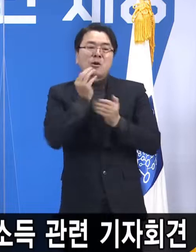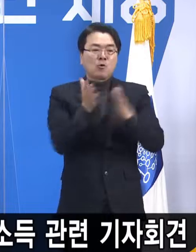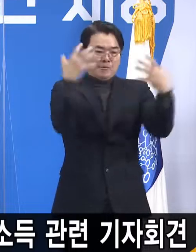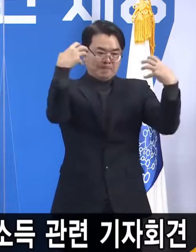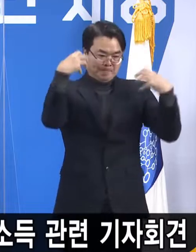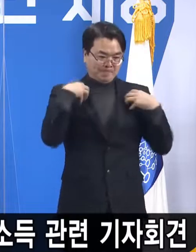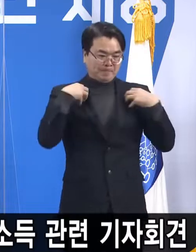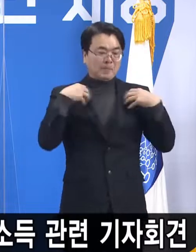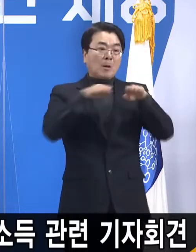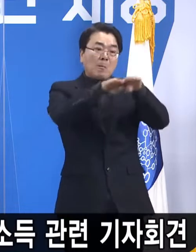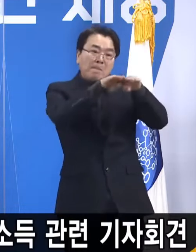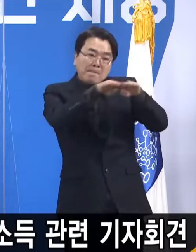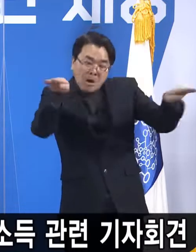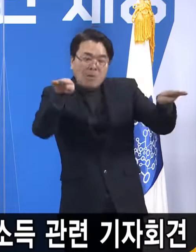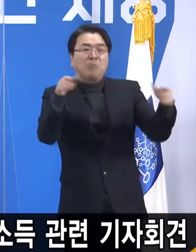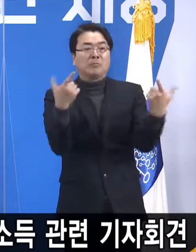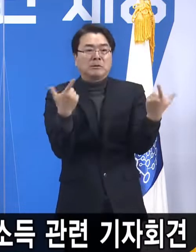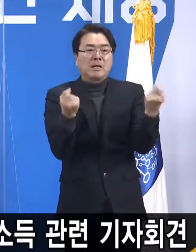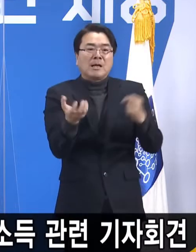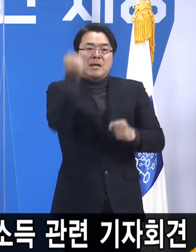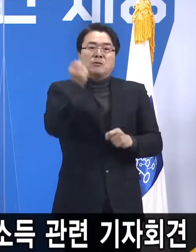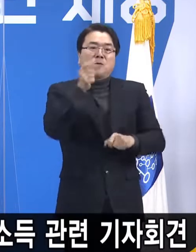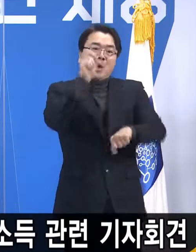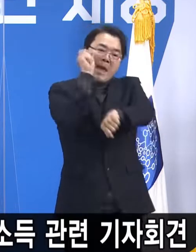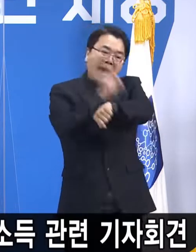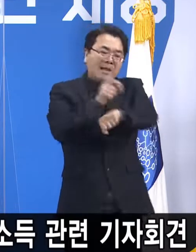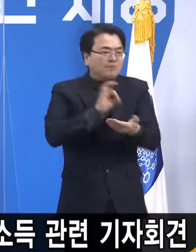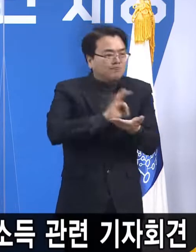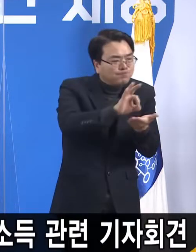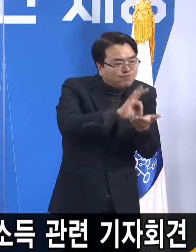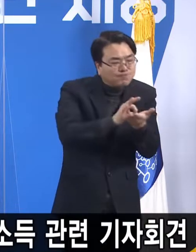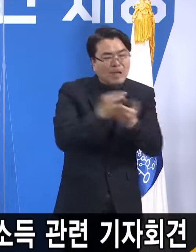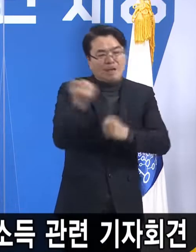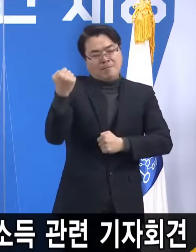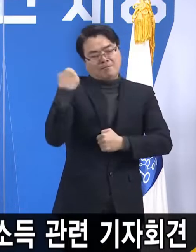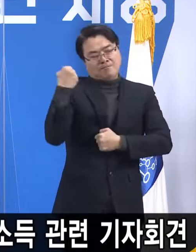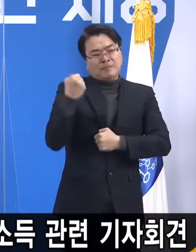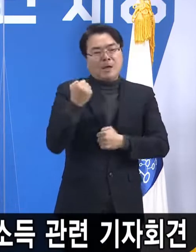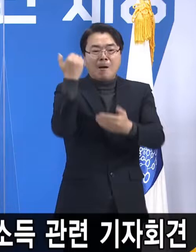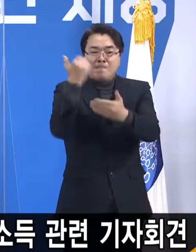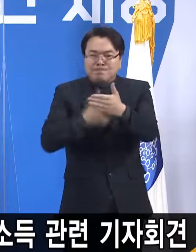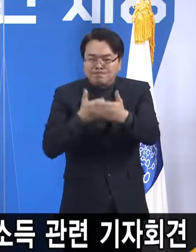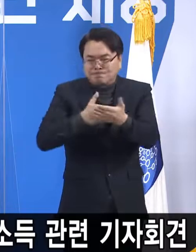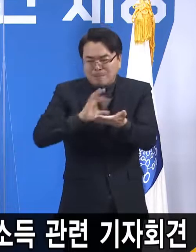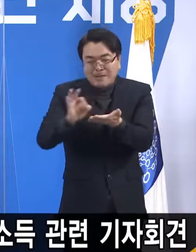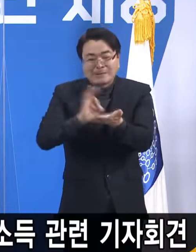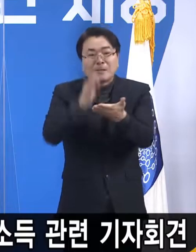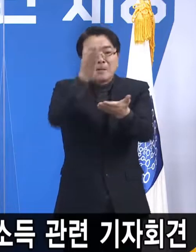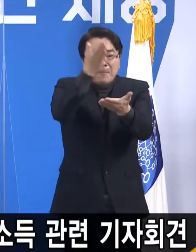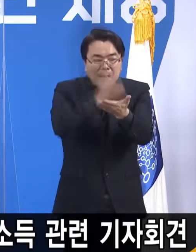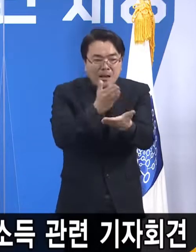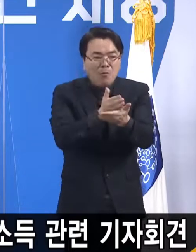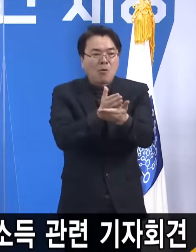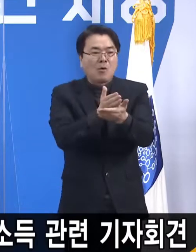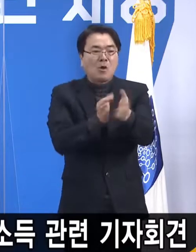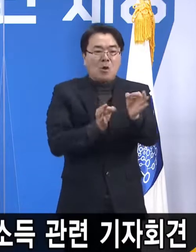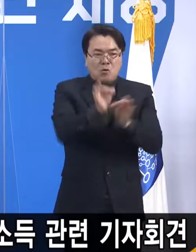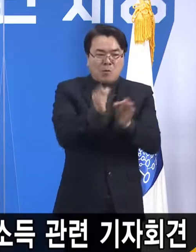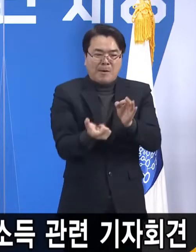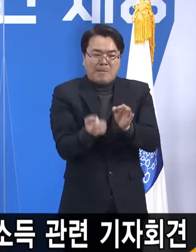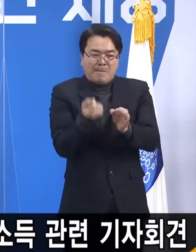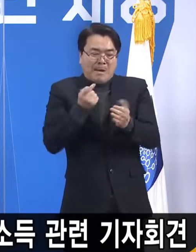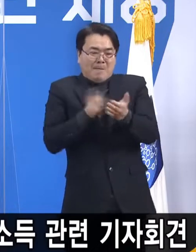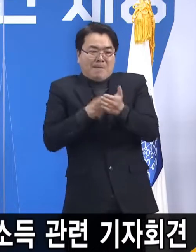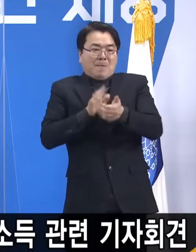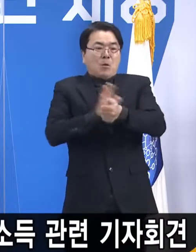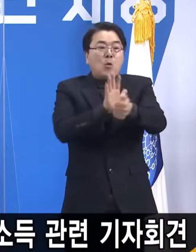지원의 형평성을 확보하고 행정비용과 행정역량 절감을 기하고 소비 촉진을 통한